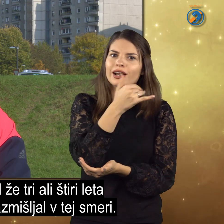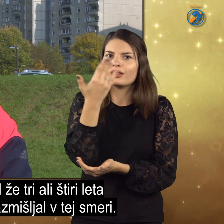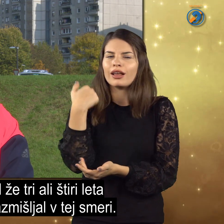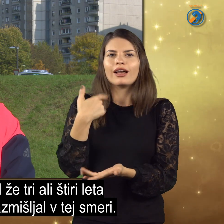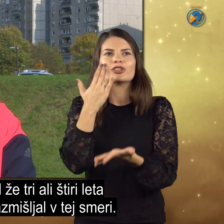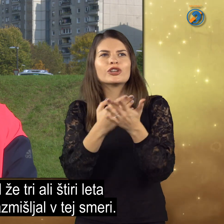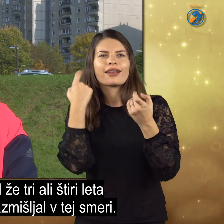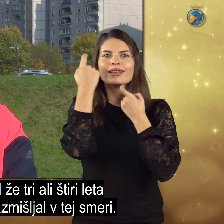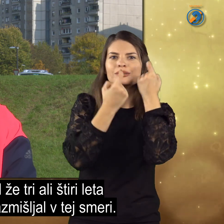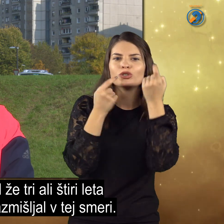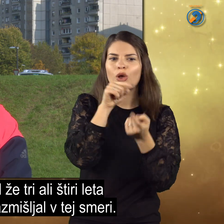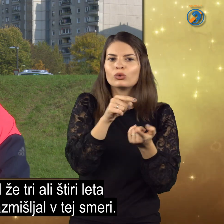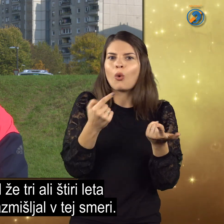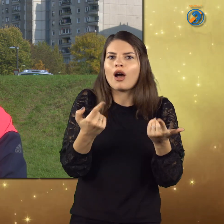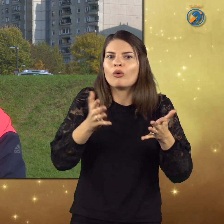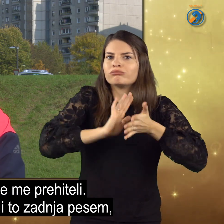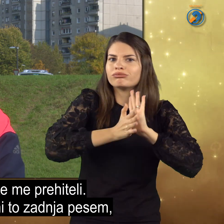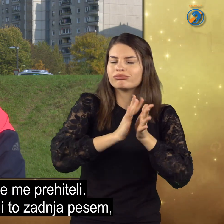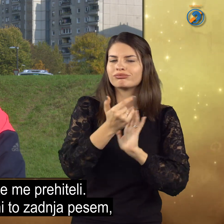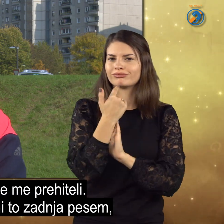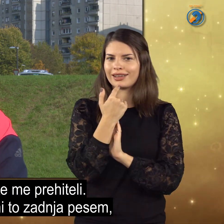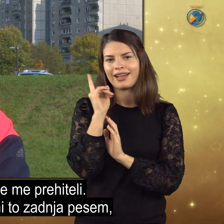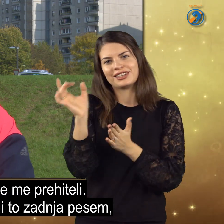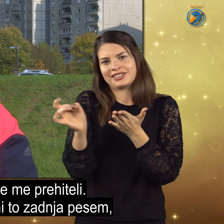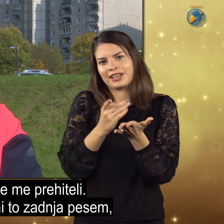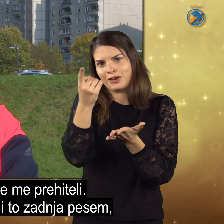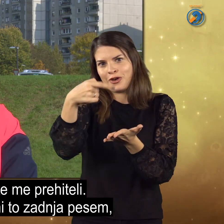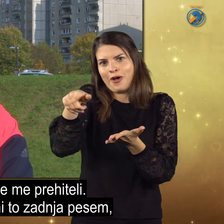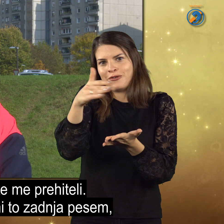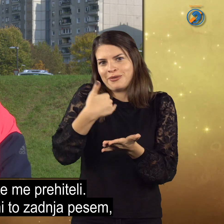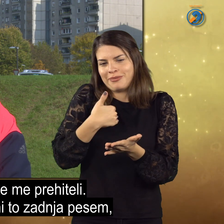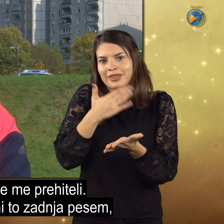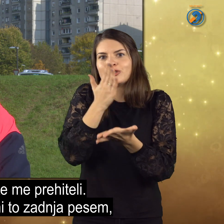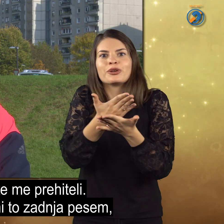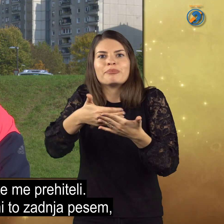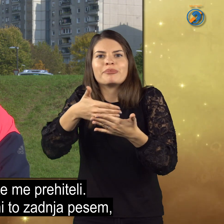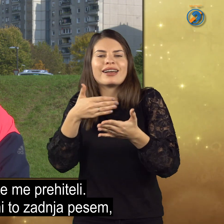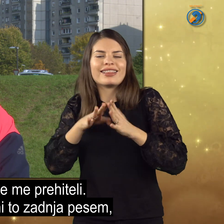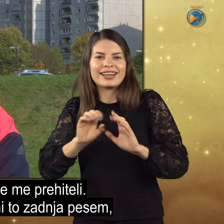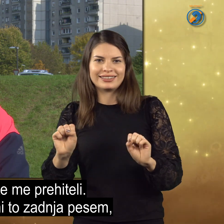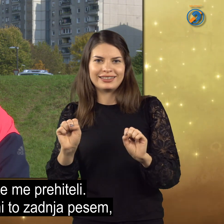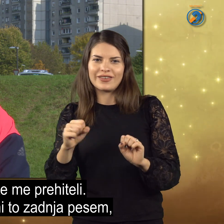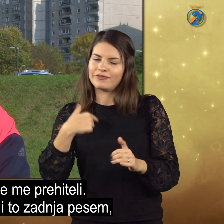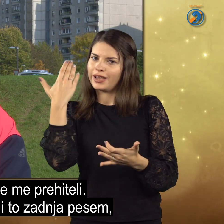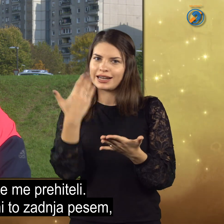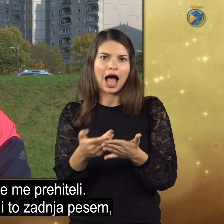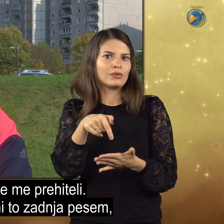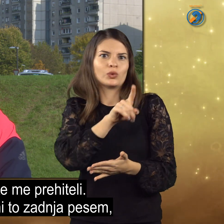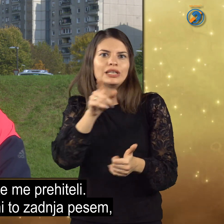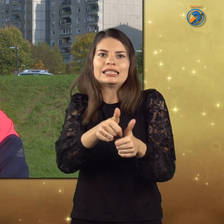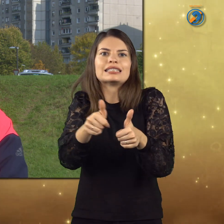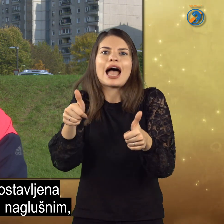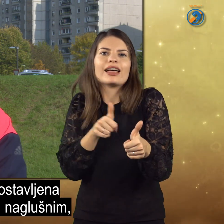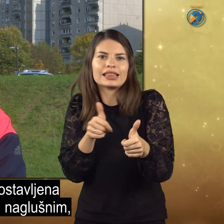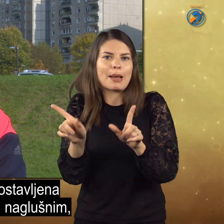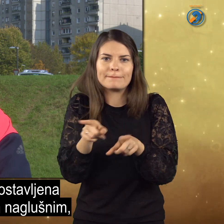leta nazaj sem razmišljal že v tej smeri, ampak na srečo ste me prehiteli. Verjamem, da ni to zadnja